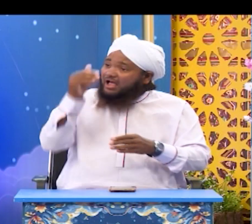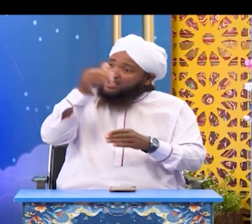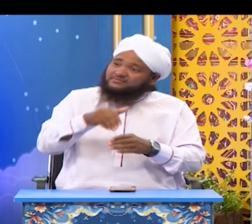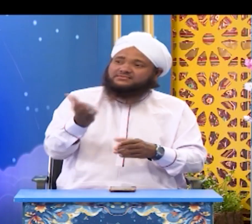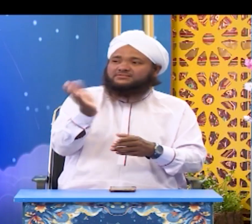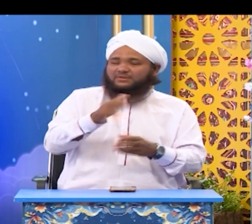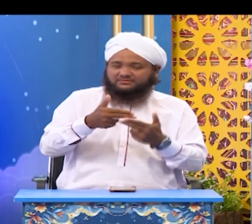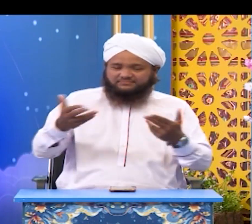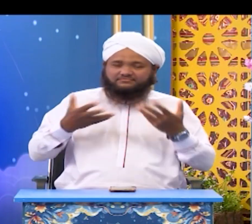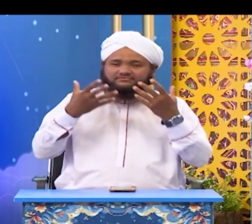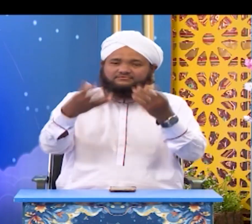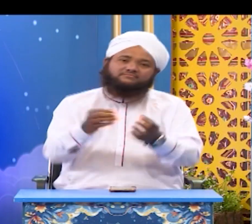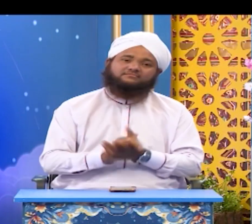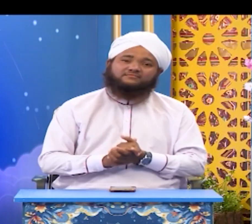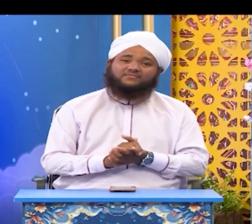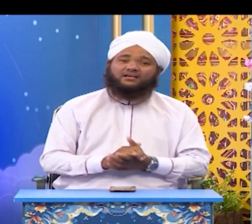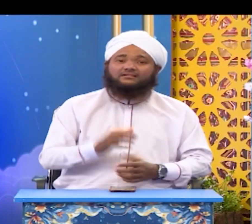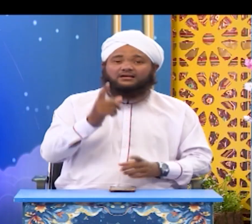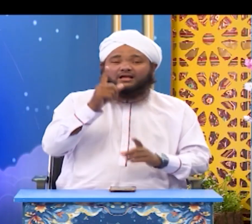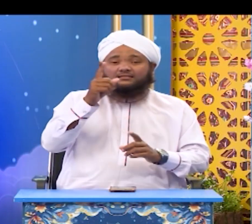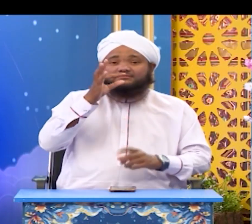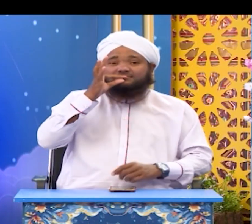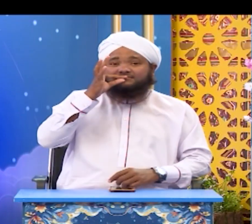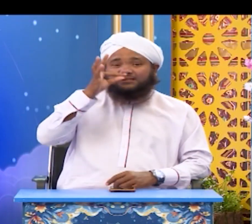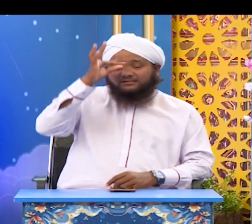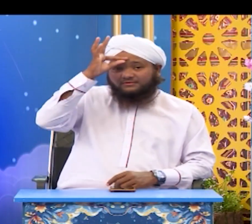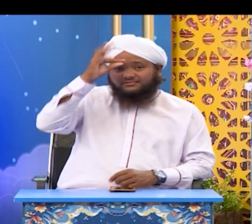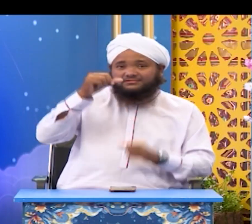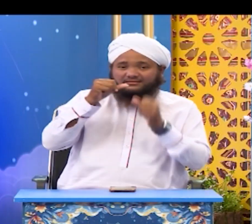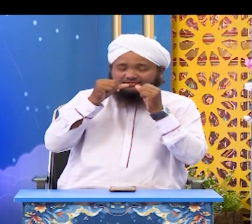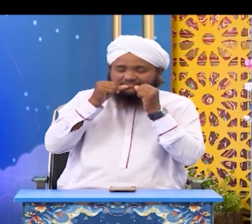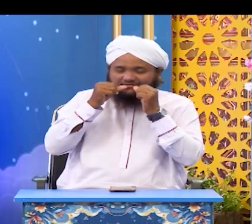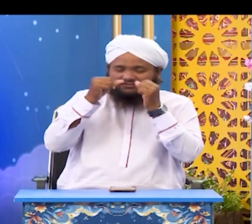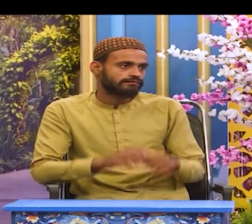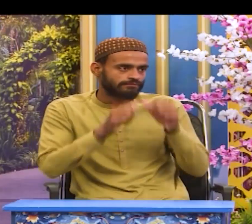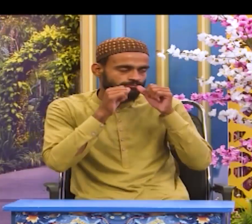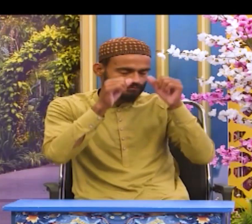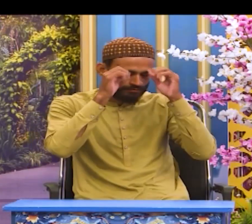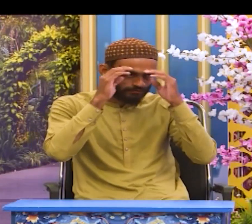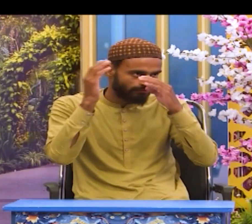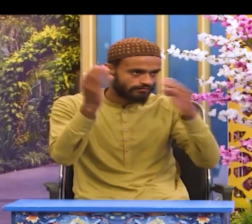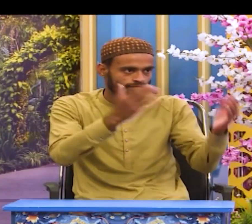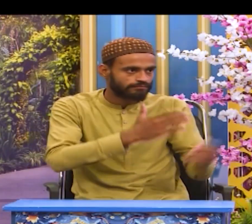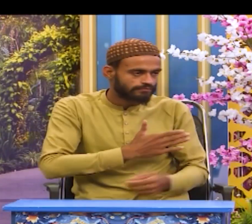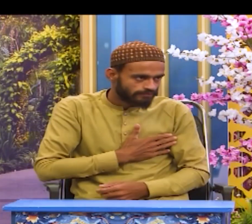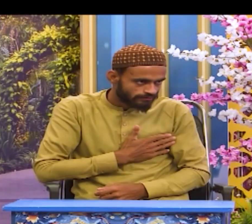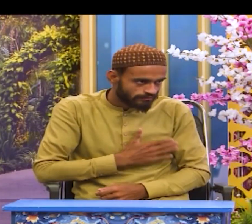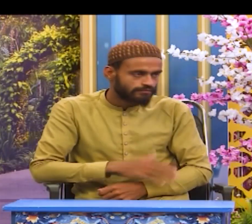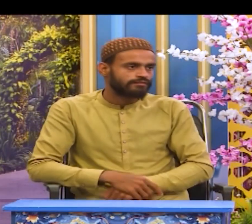کو روکنے کے لیے اللہ پاک نے نبی رحمت شفیع امت صلی اللہ تعالی علیہ